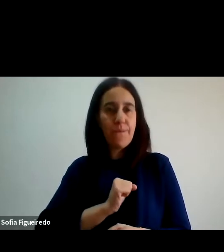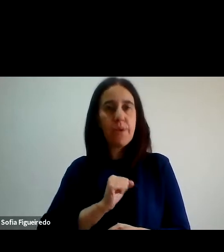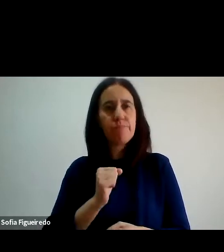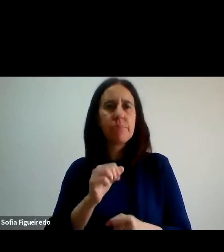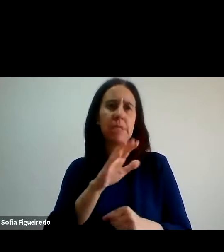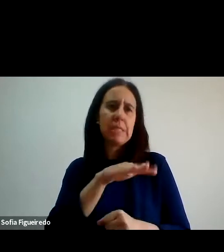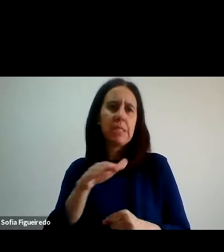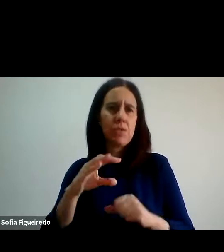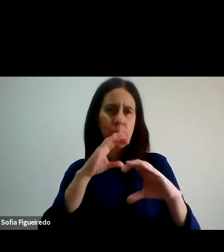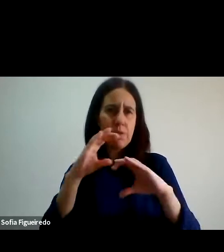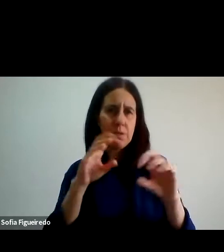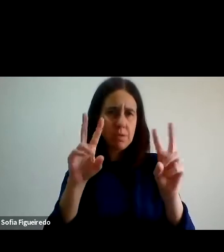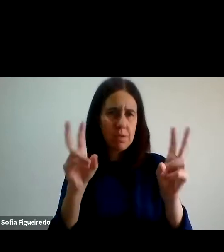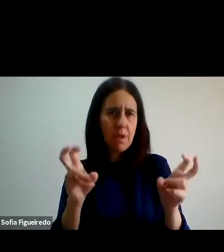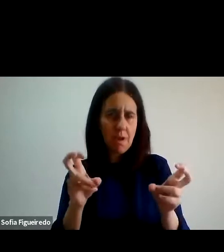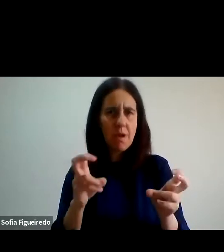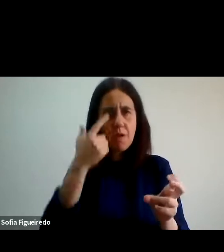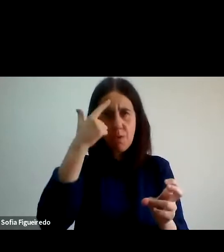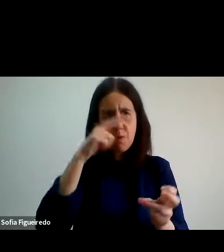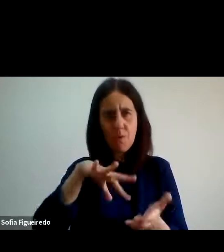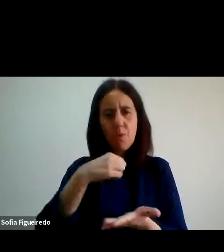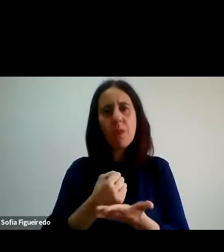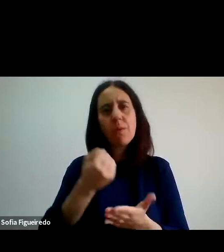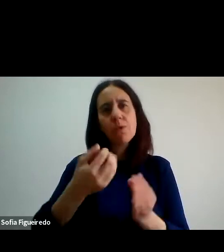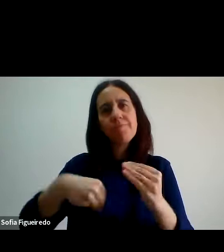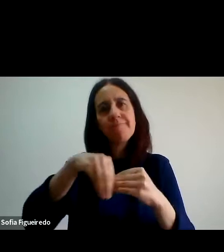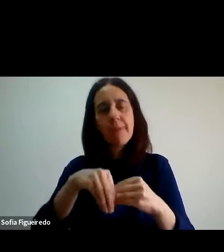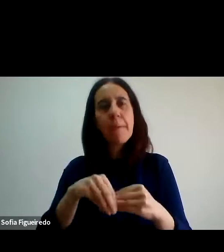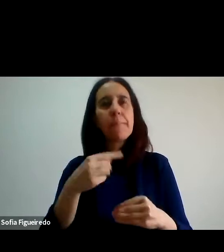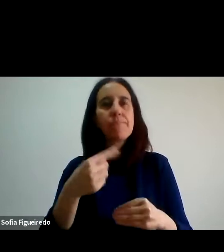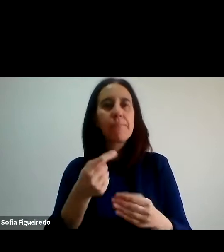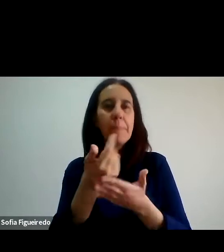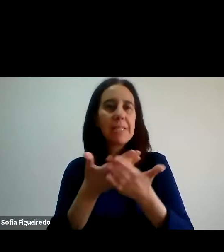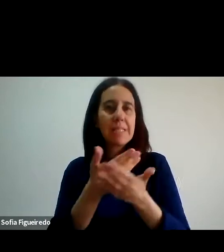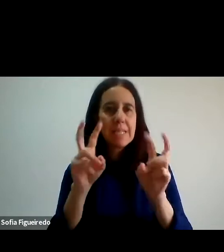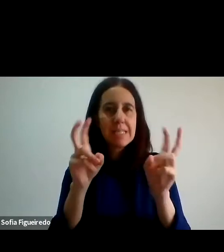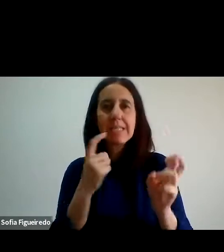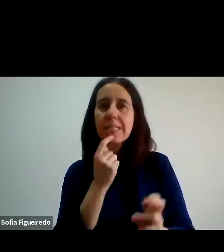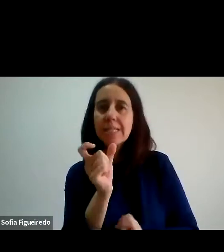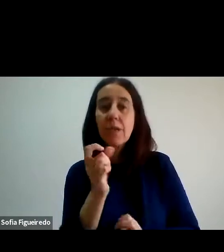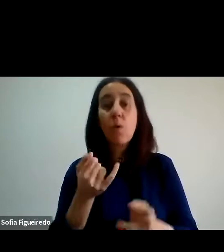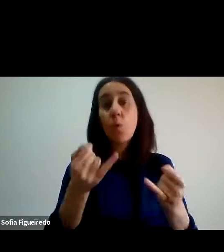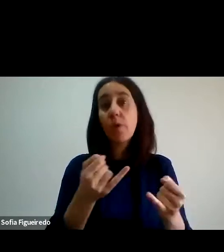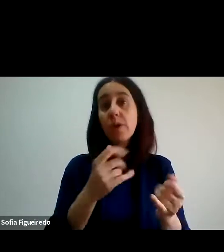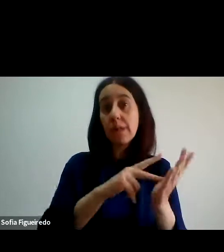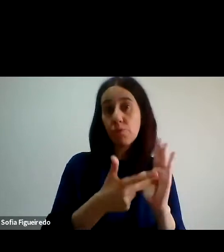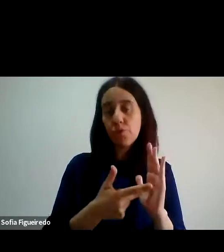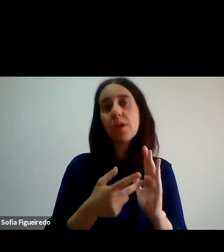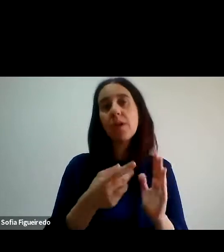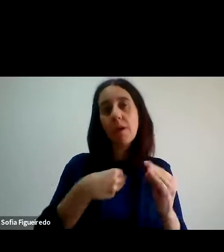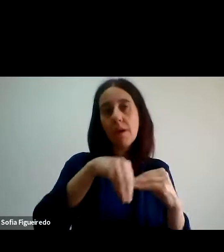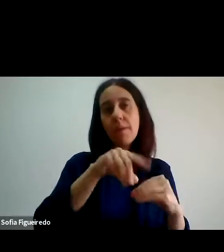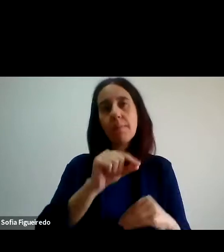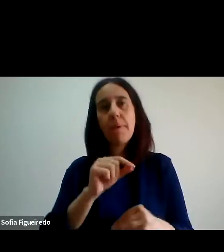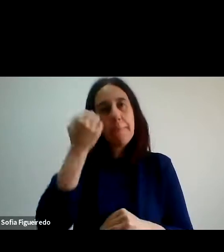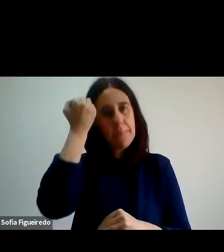Comunicação, depois tive uma pós-graduação em Business, uma outra na área da Tecnologia e depois um mestrado